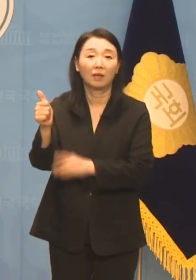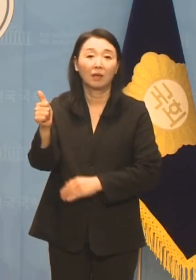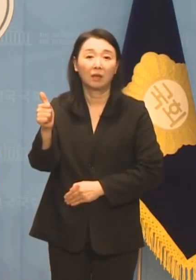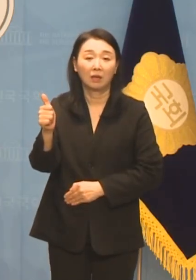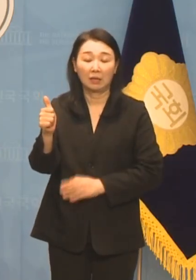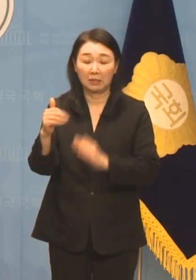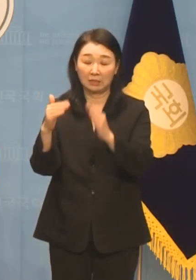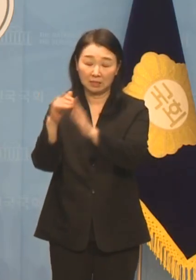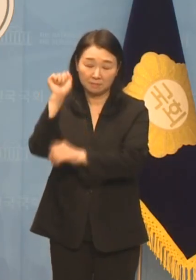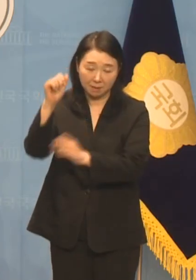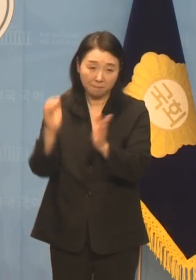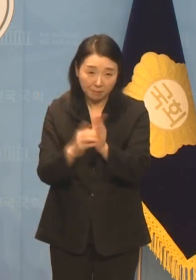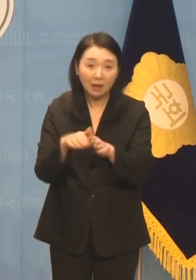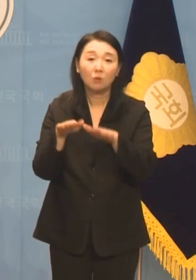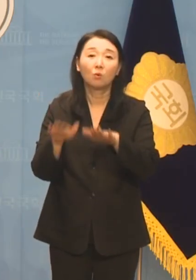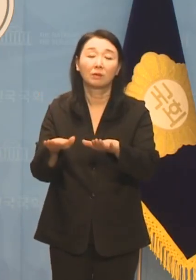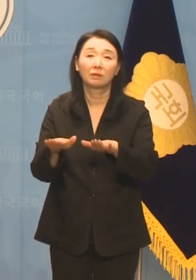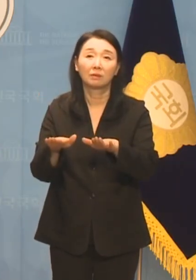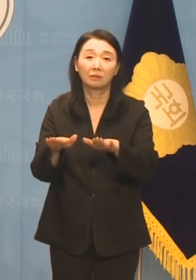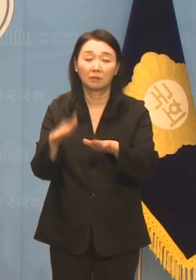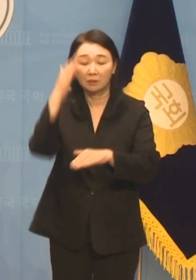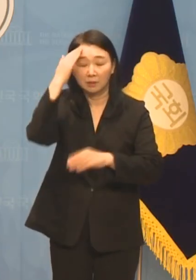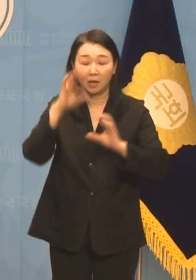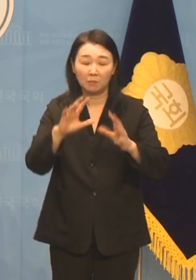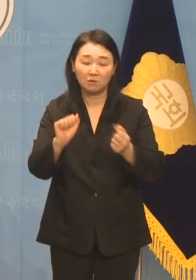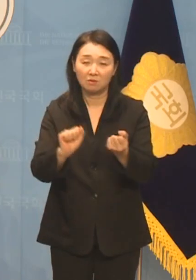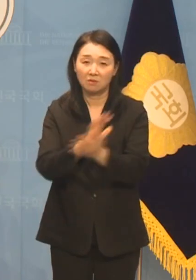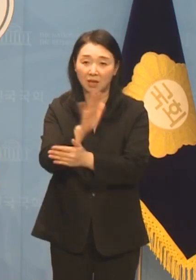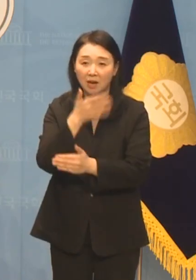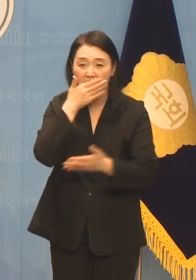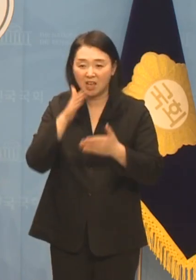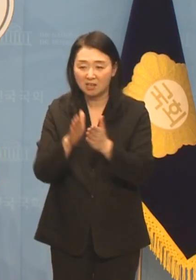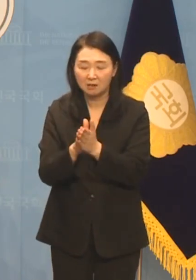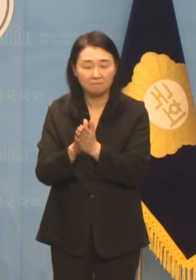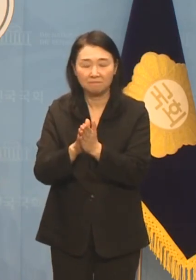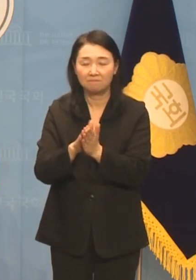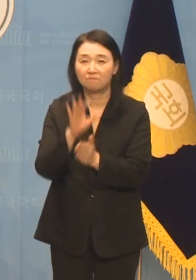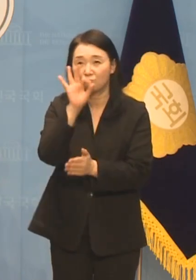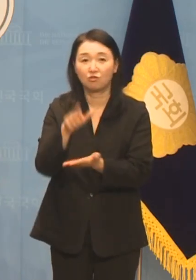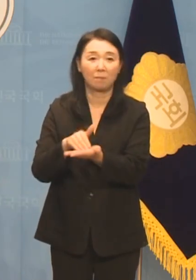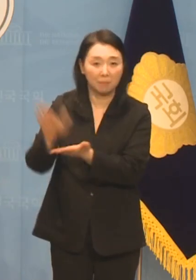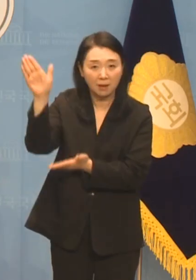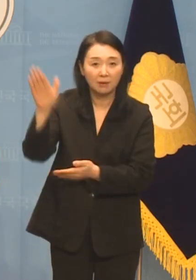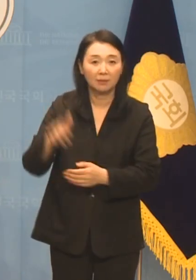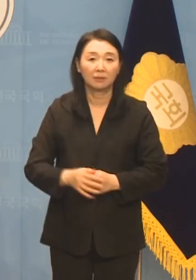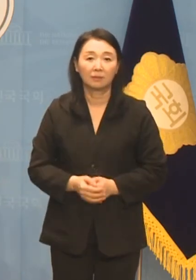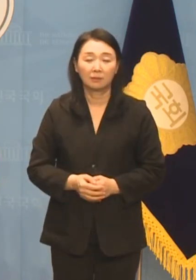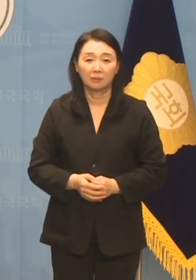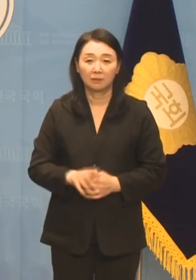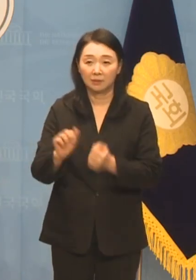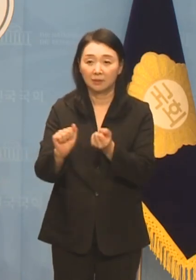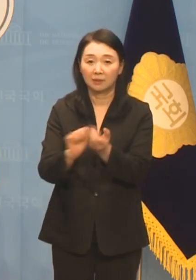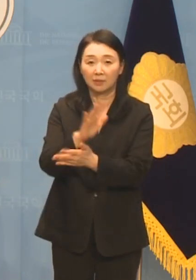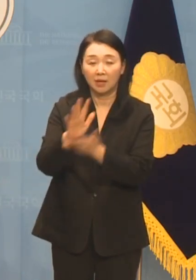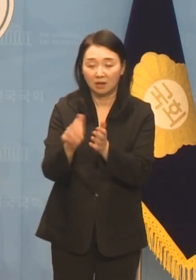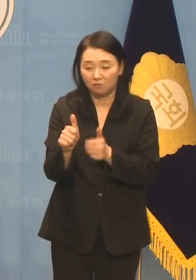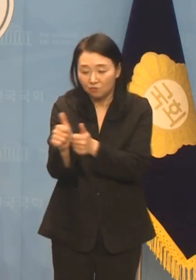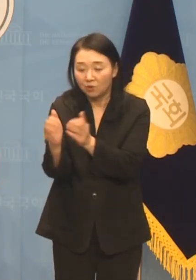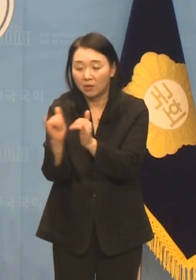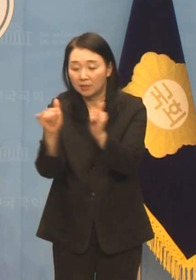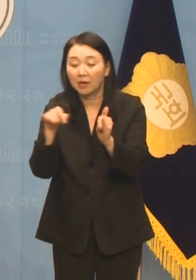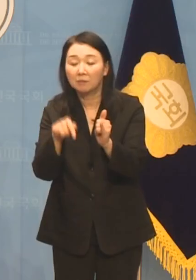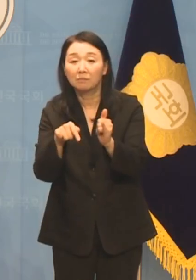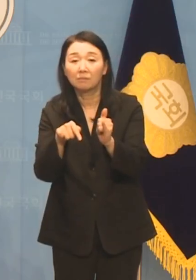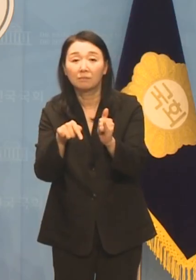오늘부로 대한민국의 내란 세력이 발붙일 곳은 없습니다. 끝끝내 내란의 그림자를 추종하는